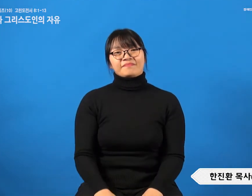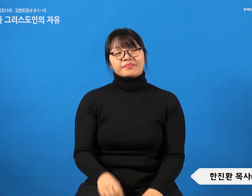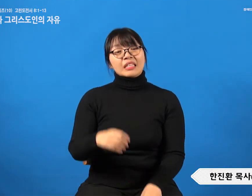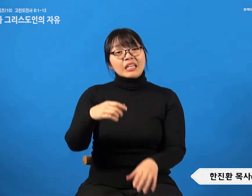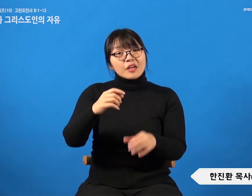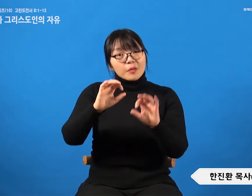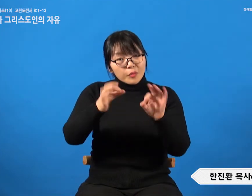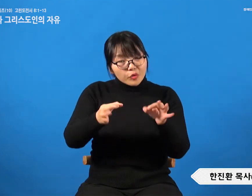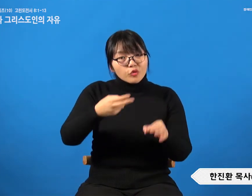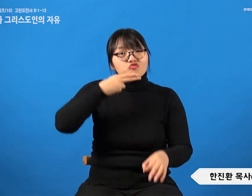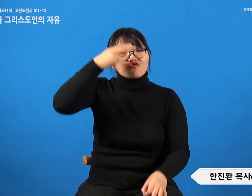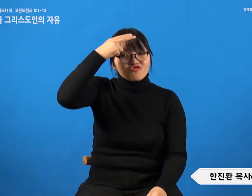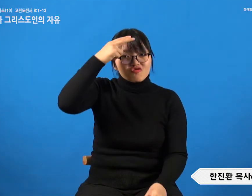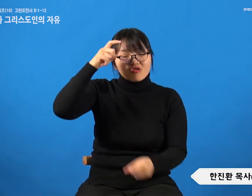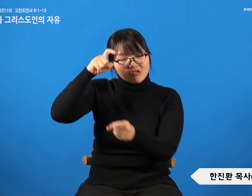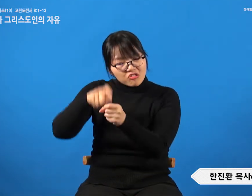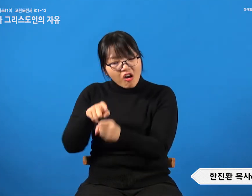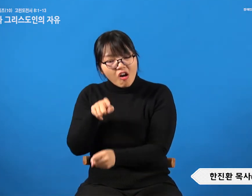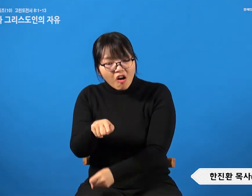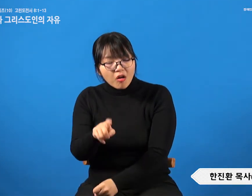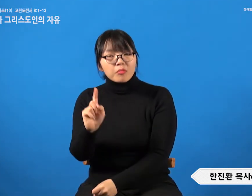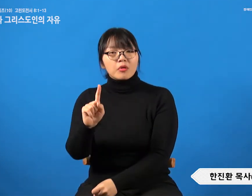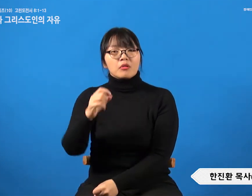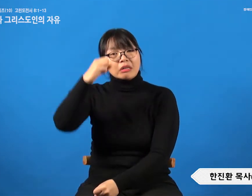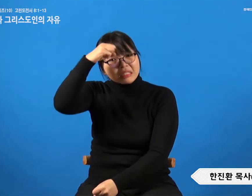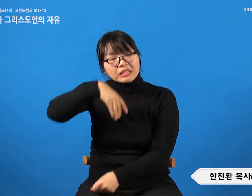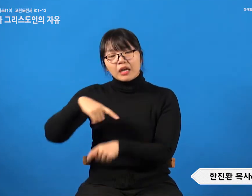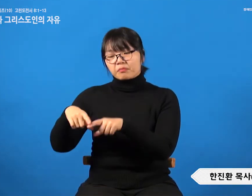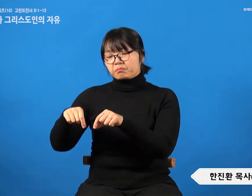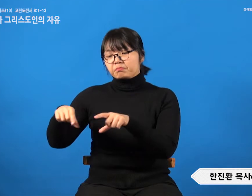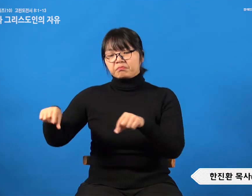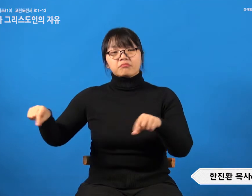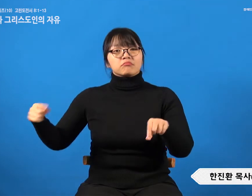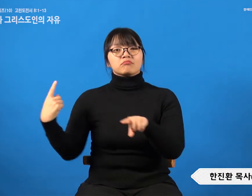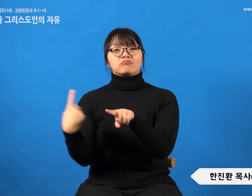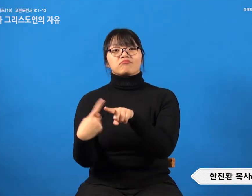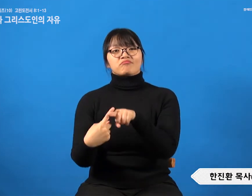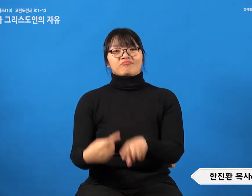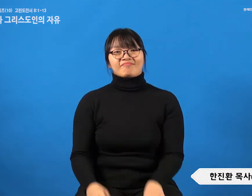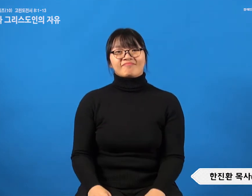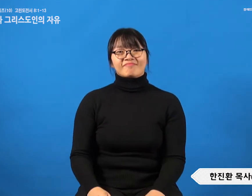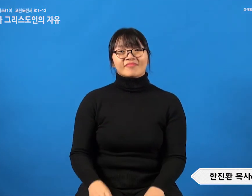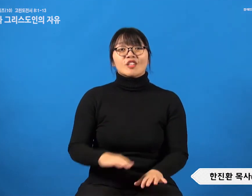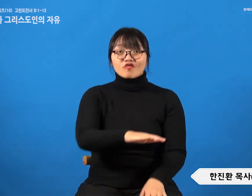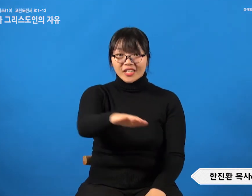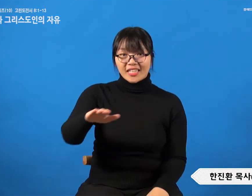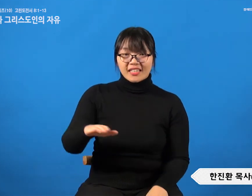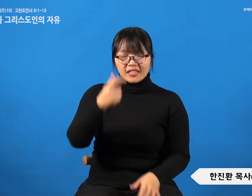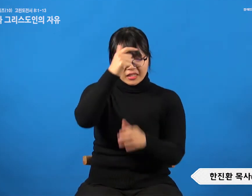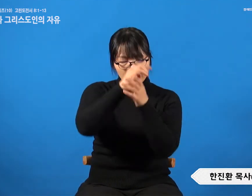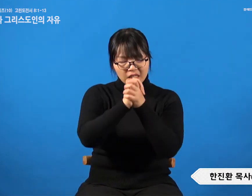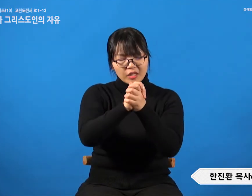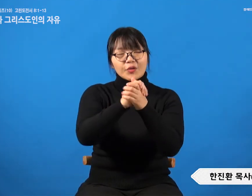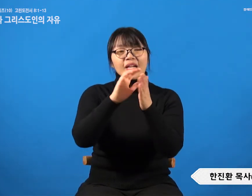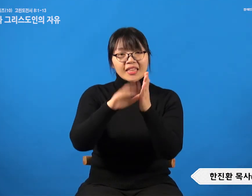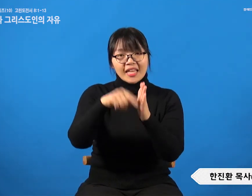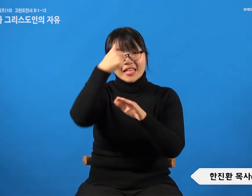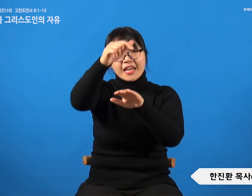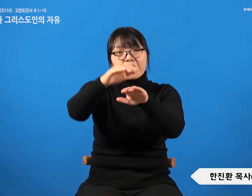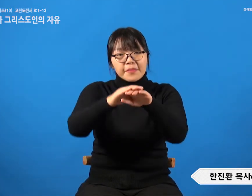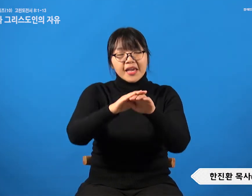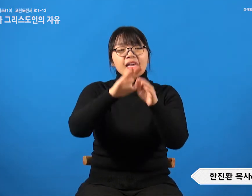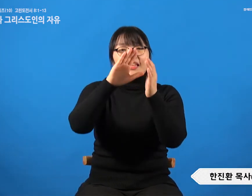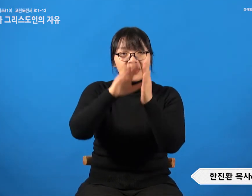음식일 뿐입니다. 우리가 예배 드릴 때 하나님 말씀에 의지해서, 그리고 기도할 때에